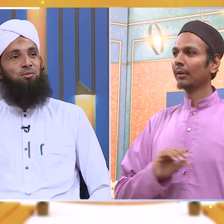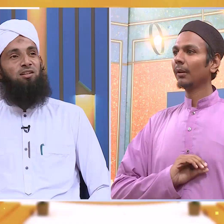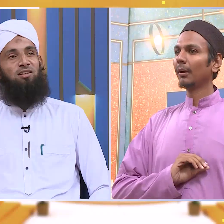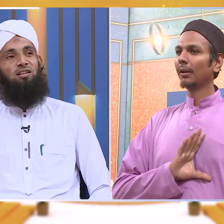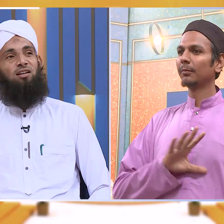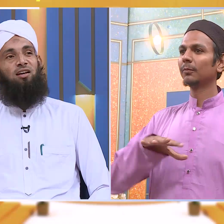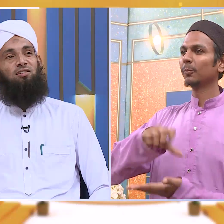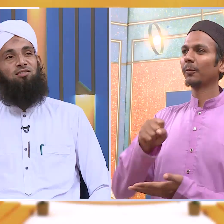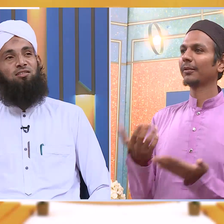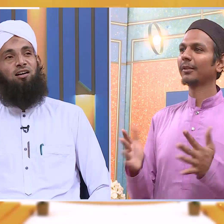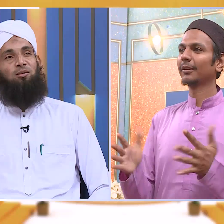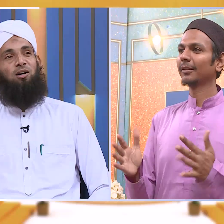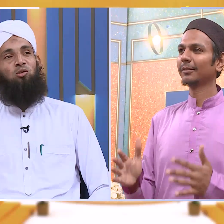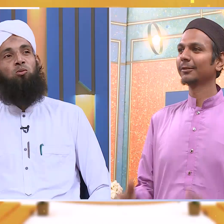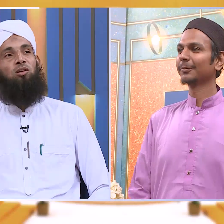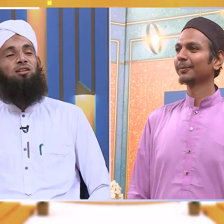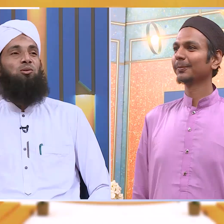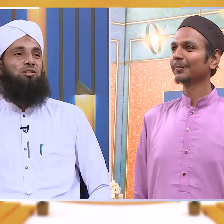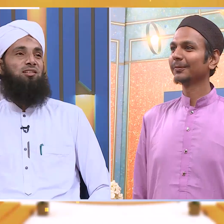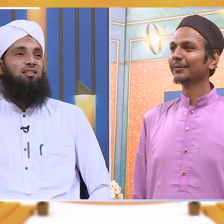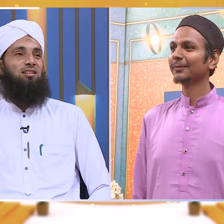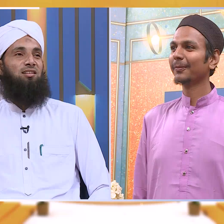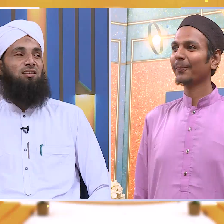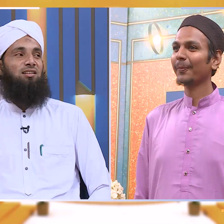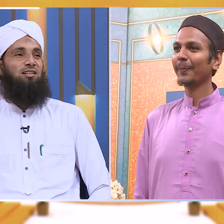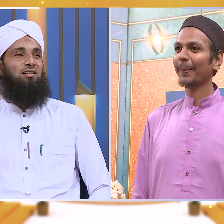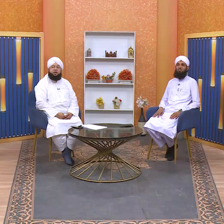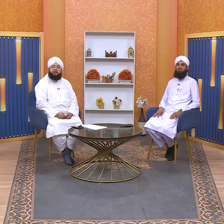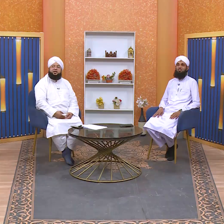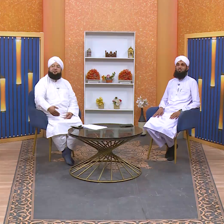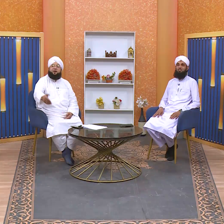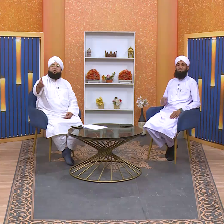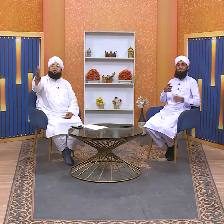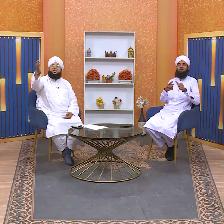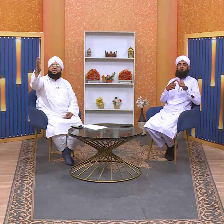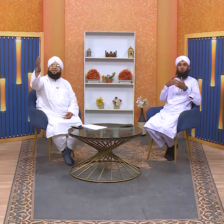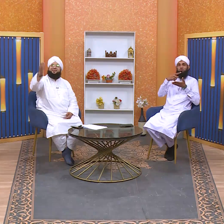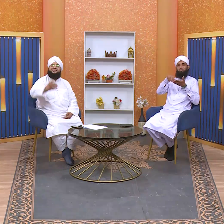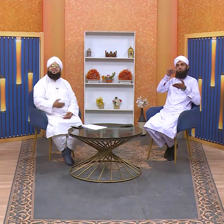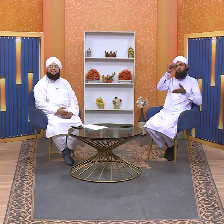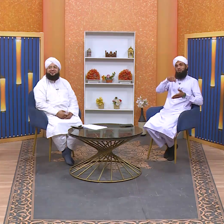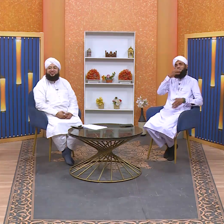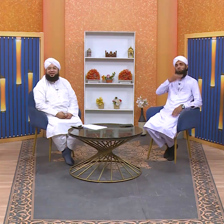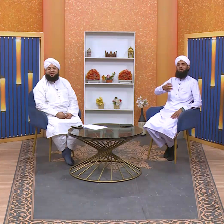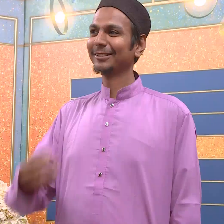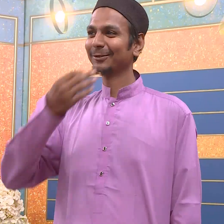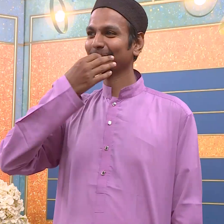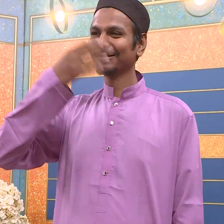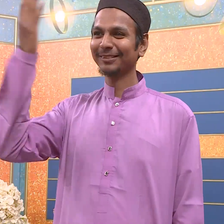کہ ایسے شخص کے اعمال قبول نہیں ہوتے۔ ان کا جواب درست ہے، سبحان اللہ